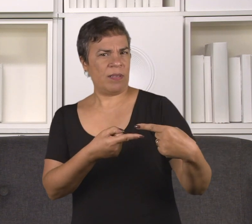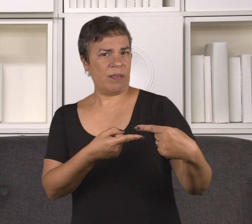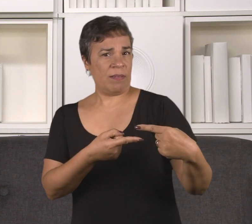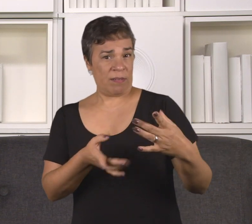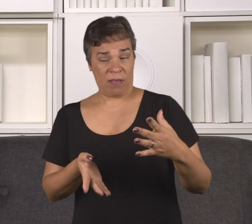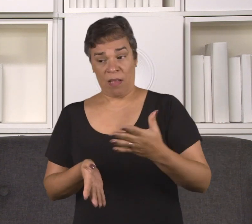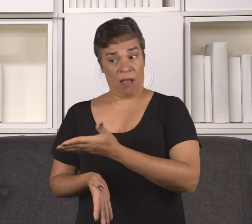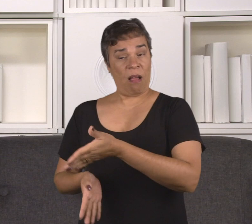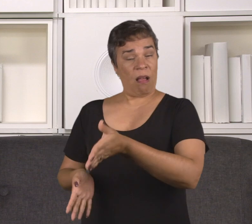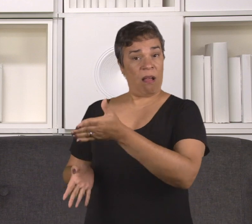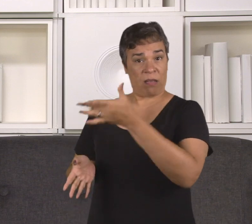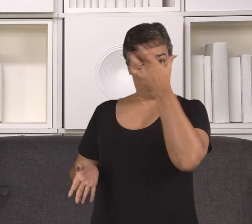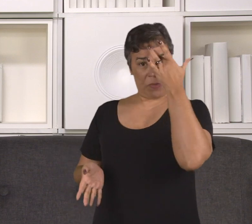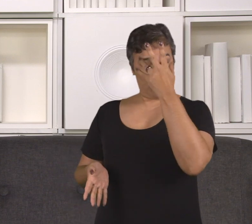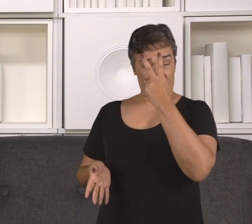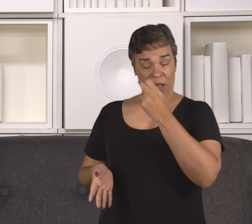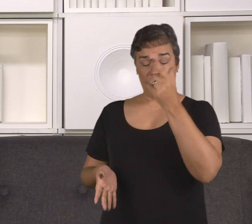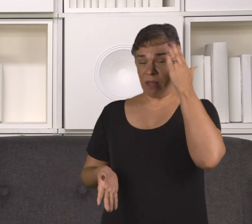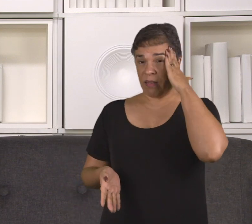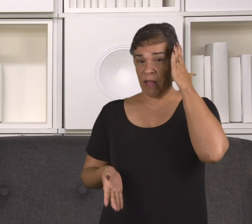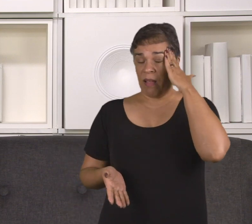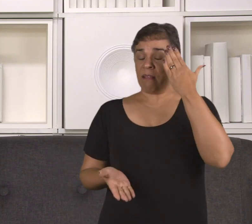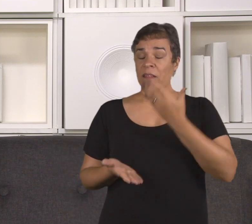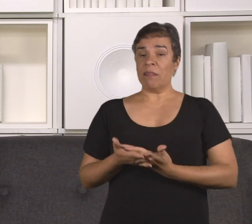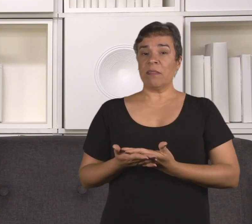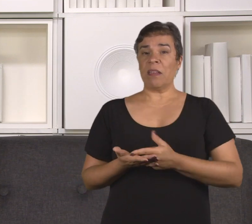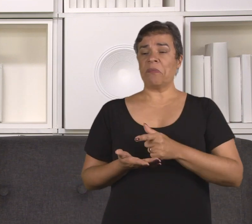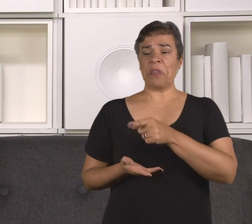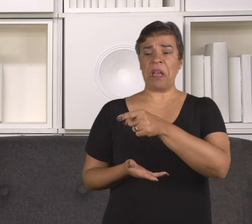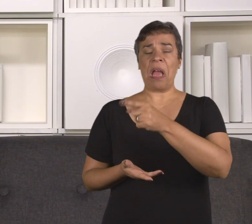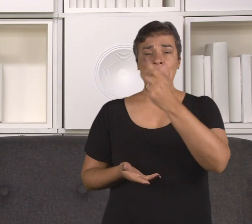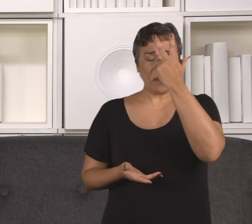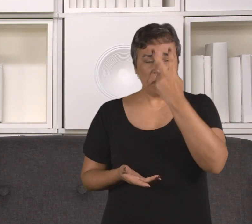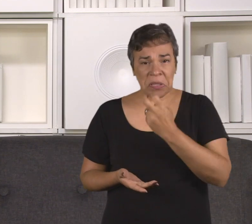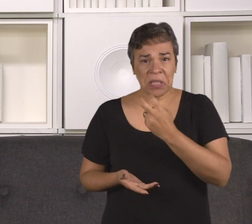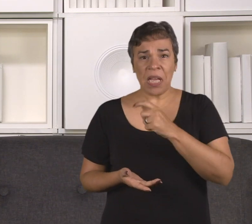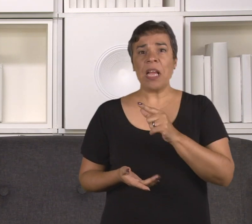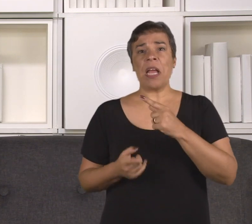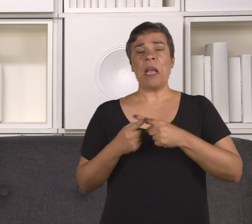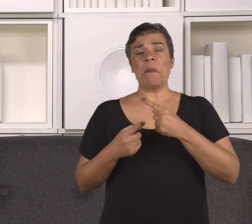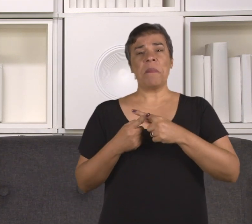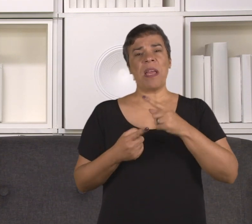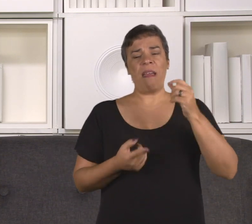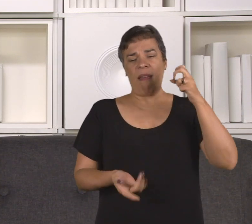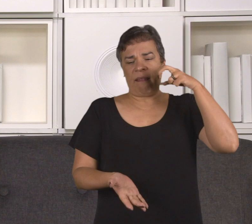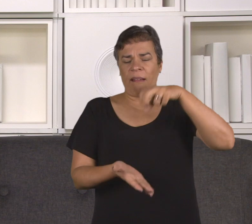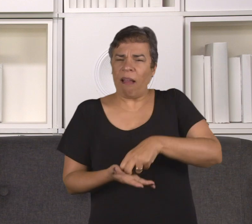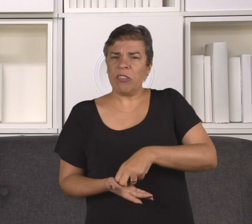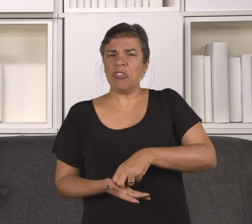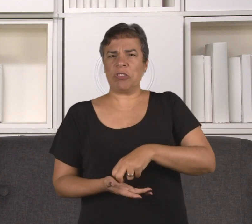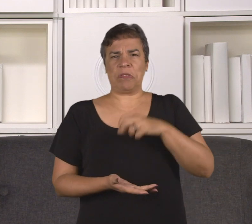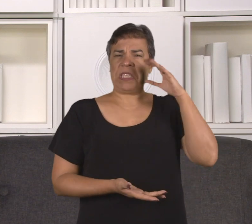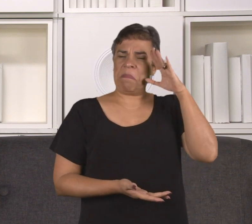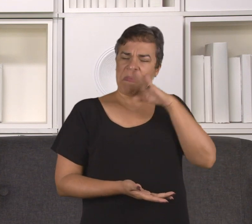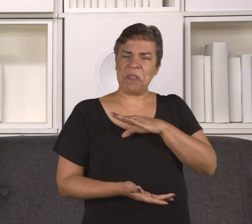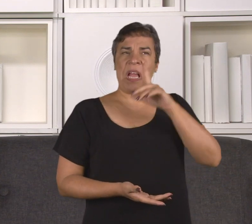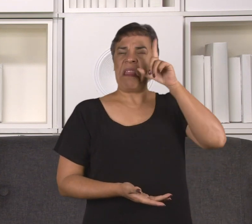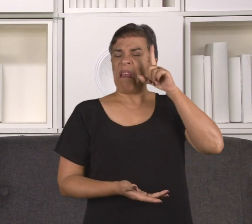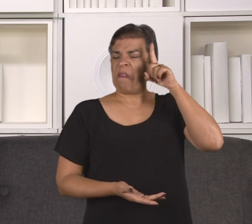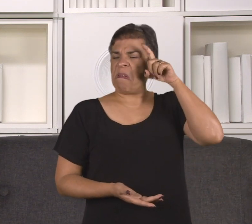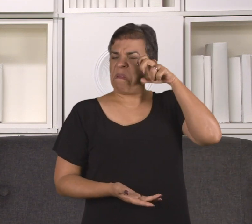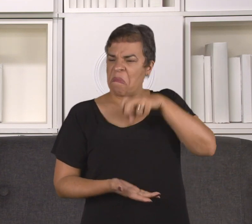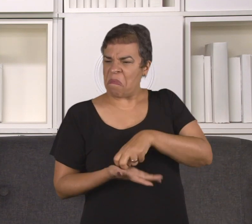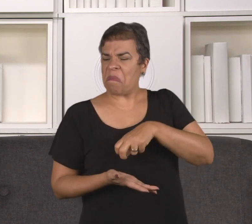Aquele pessoal lá acreditava que o cego de nascença era um amaldiçoado. Então você acredita em maldição? Você acredita que Deus